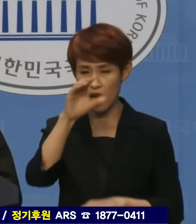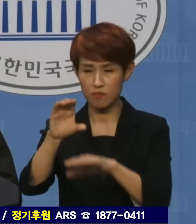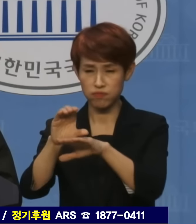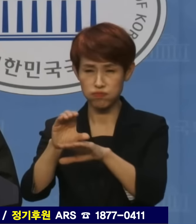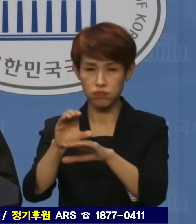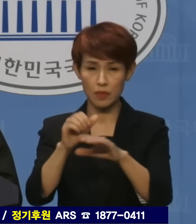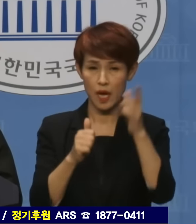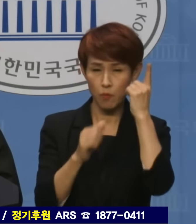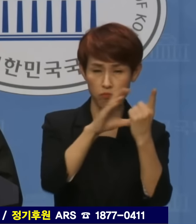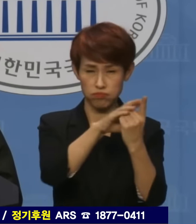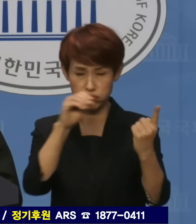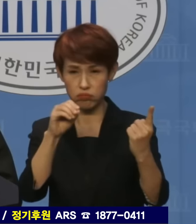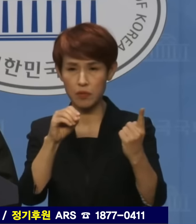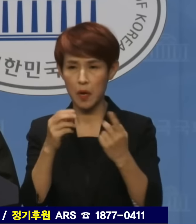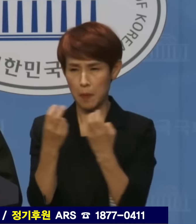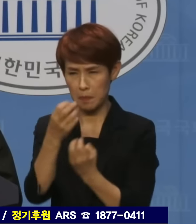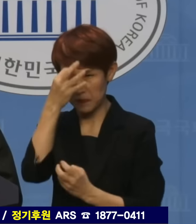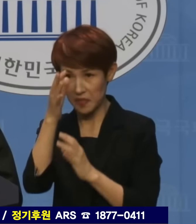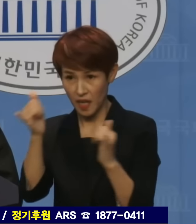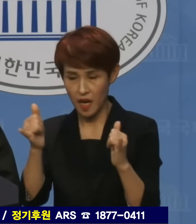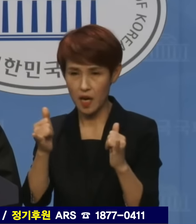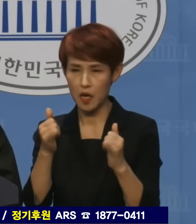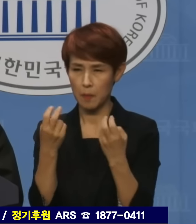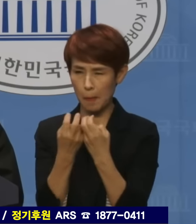법망을 빠져나가는 도구가 된 것입니다.